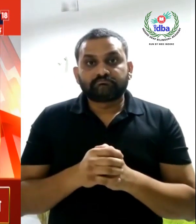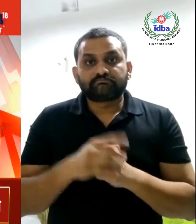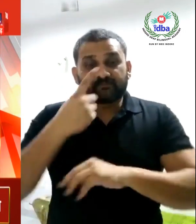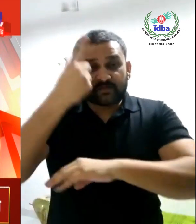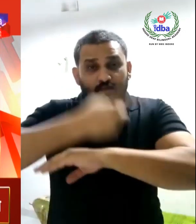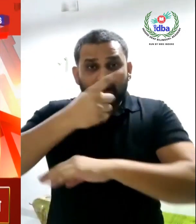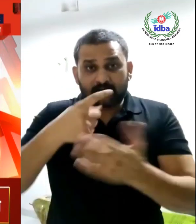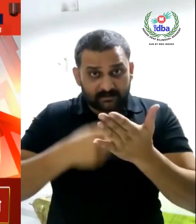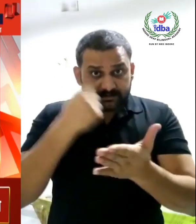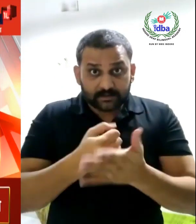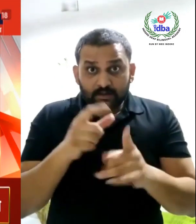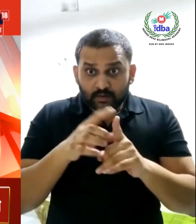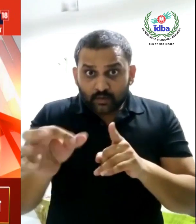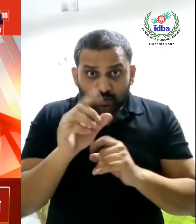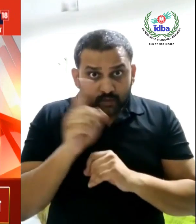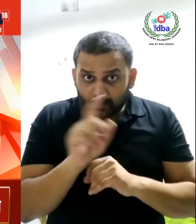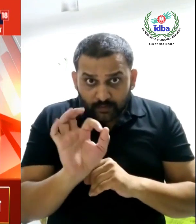1 दिन में पंजीयन नहीं करेगा